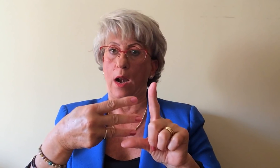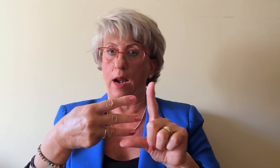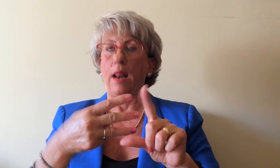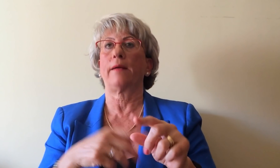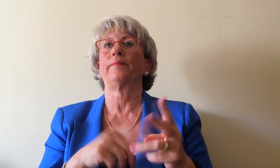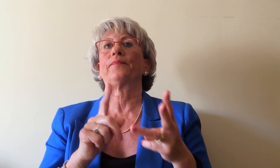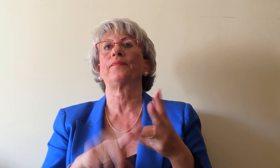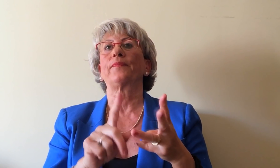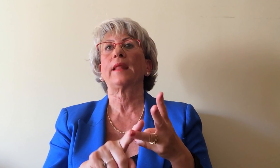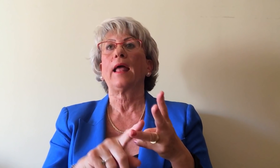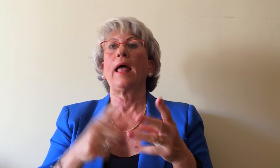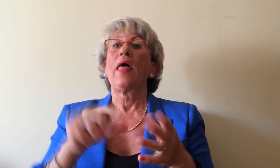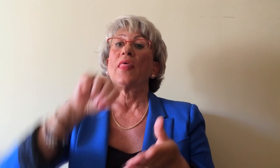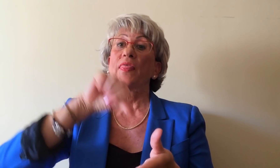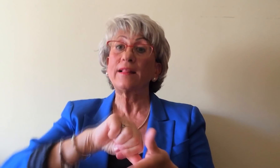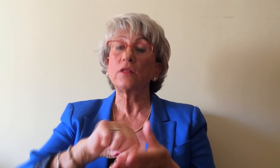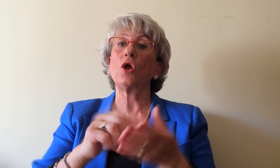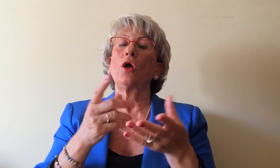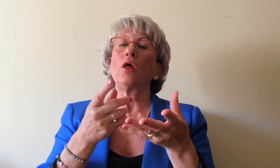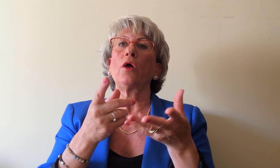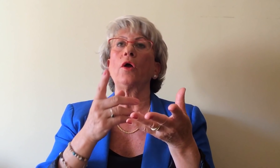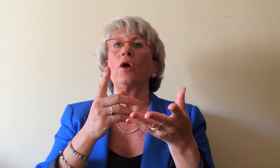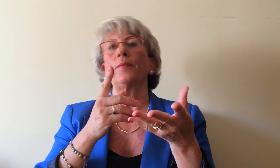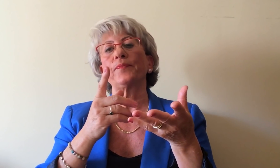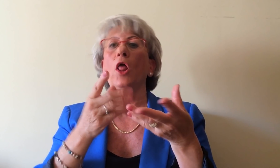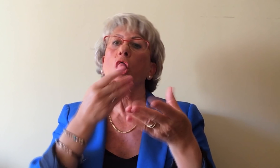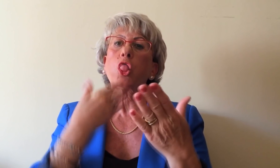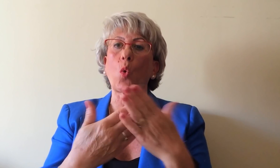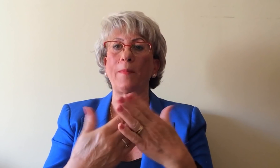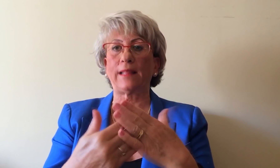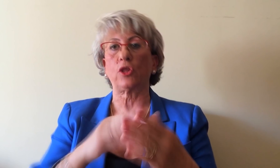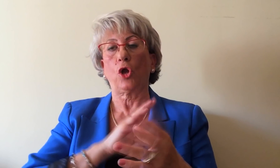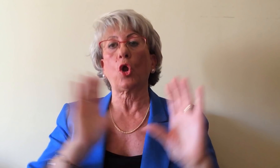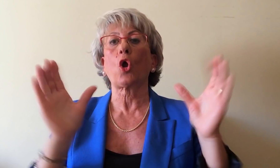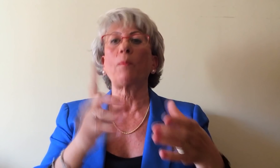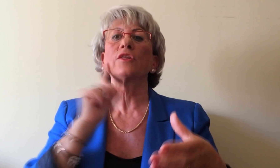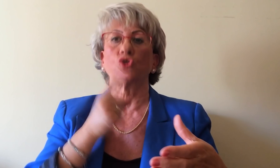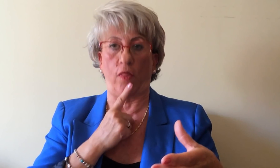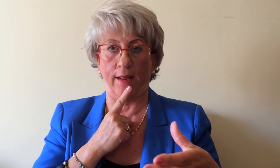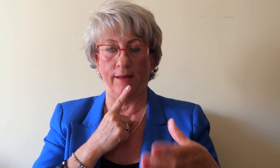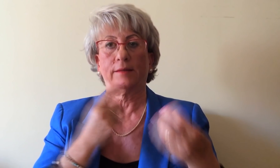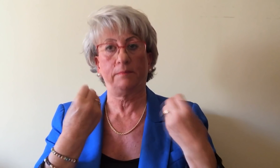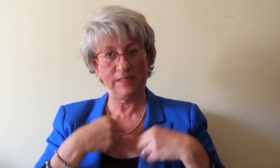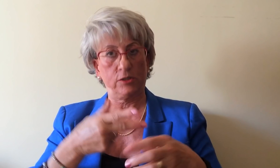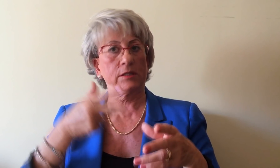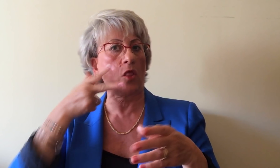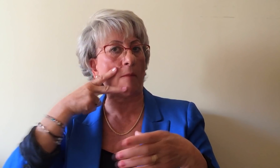visual. També es va fer el centre de documentació de la comunitat sorda, que està dins de